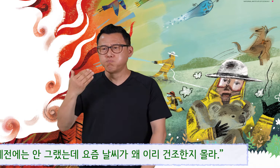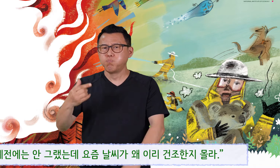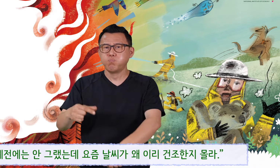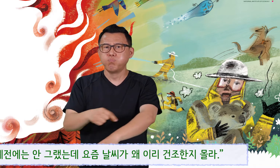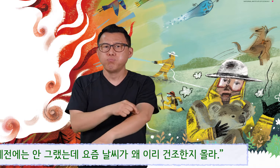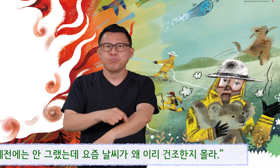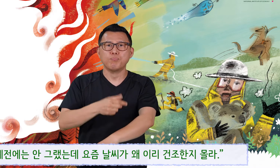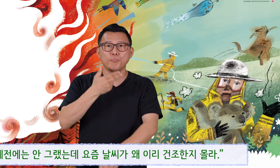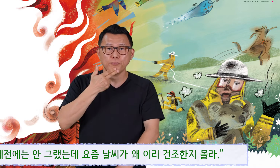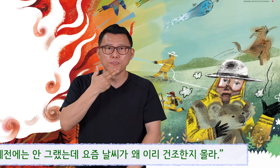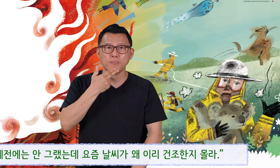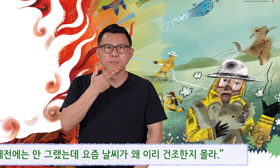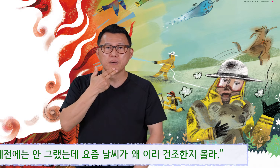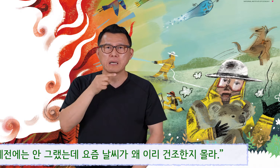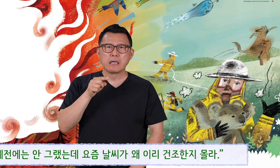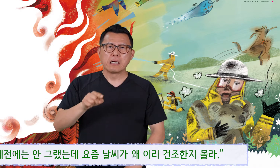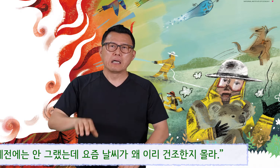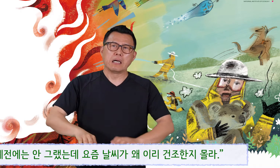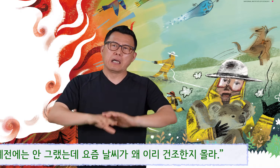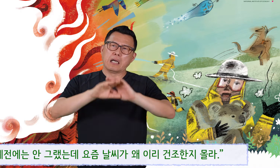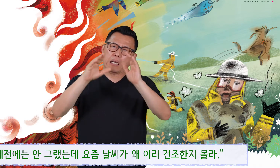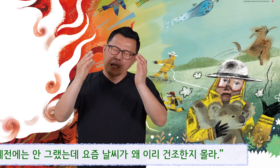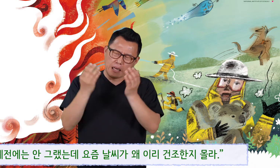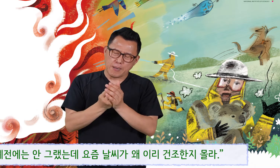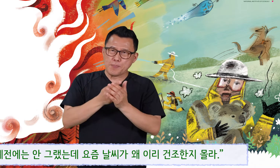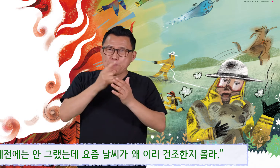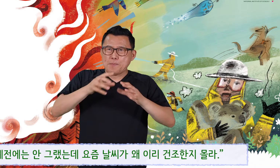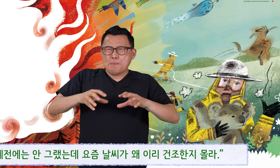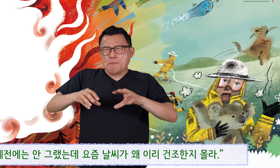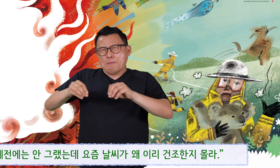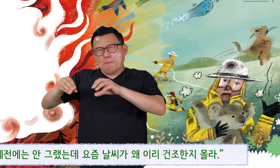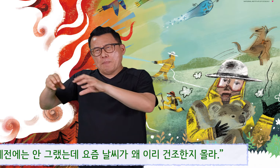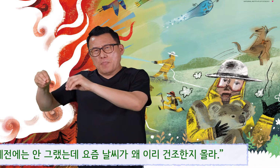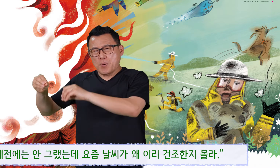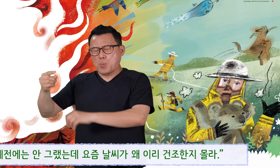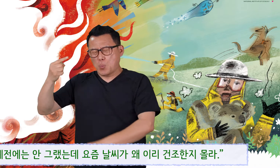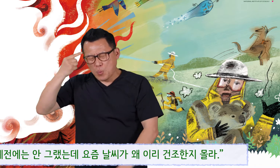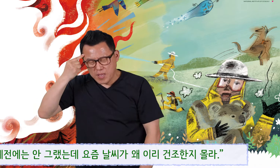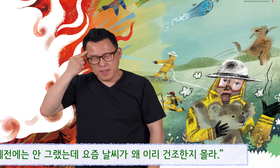예전에는 안 그랬는데 요즘 날씨가 왜 이리 건조한지 몰라.